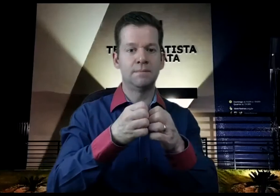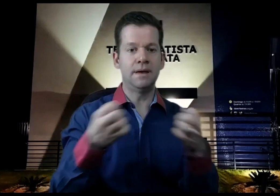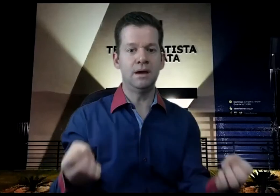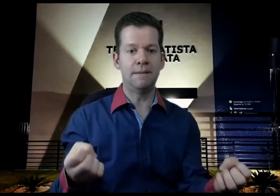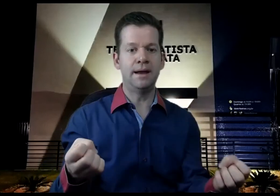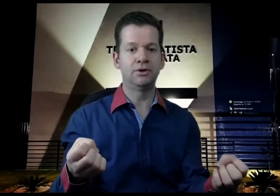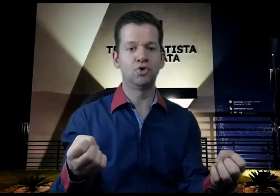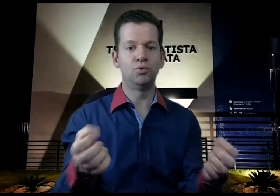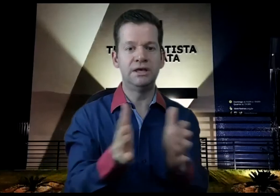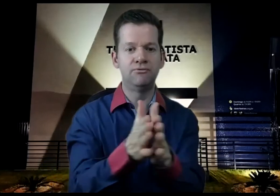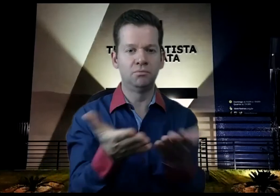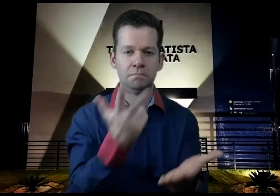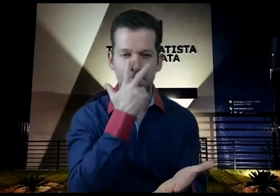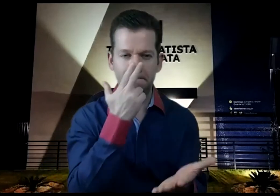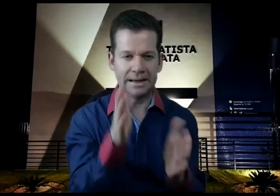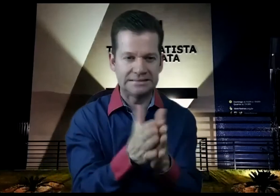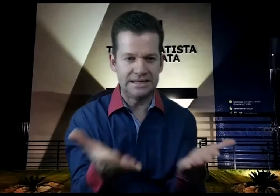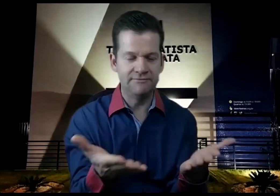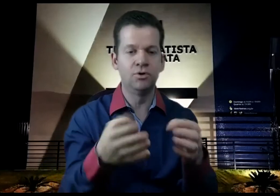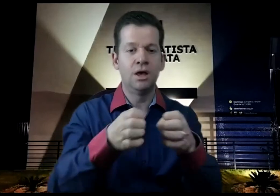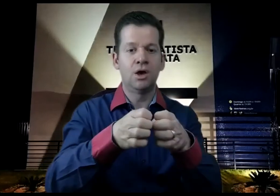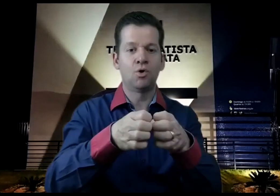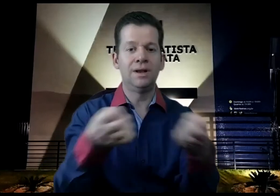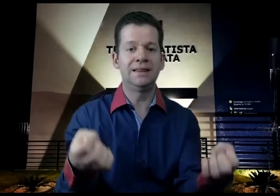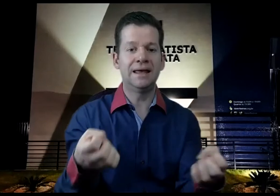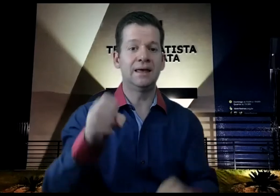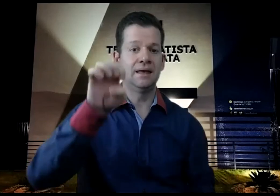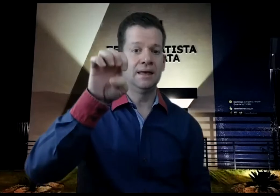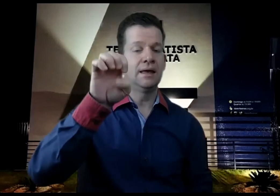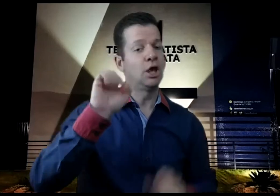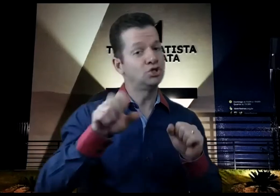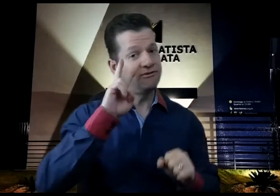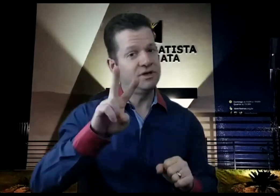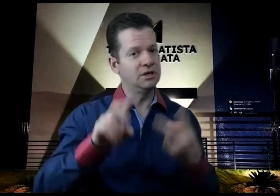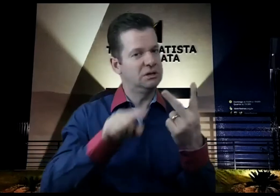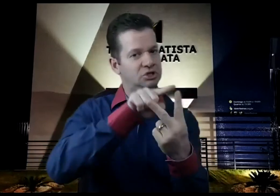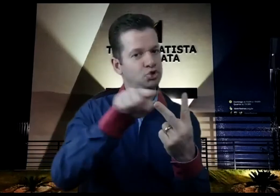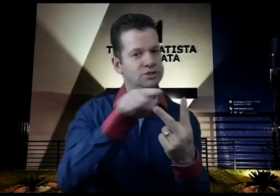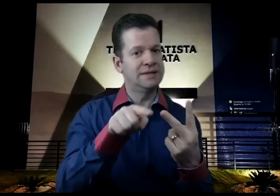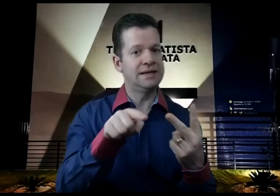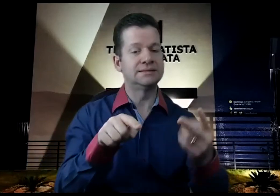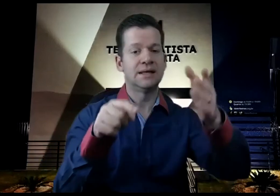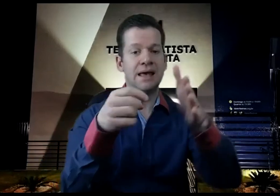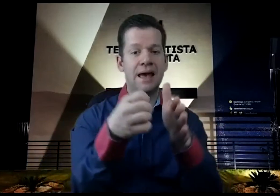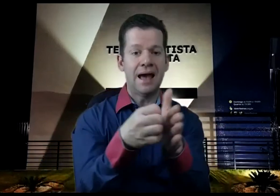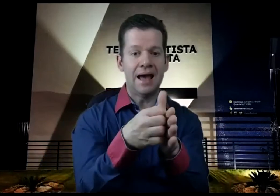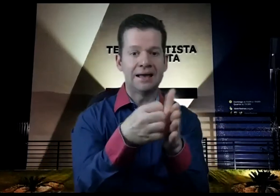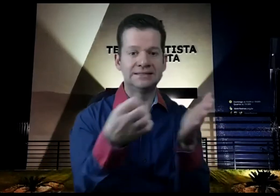Também aberto como livro, parece livro, com a letra E. Eu já vi de 2 maneiras.